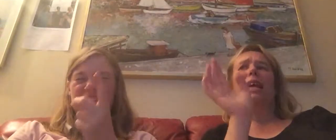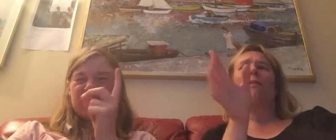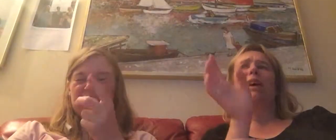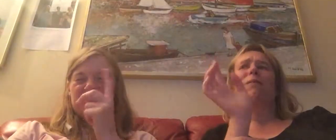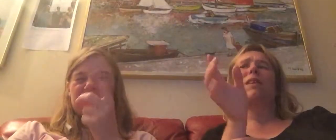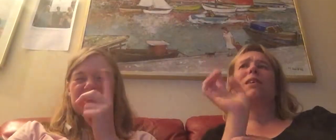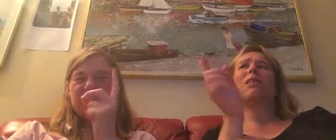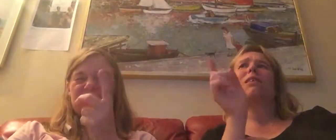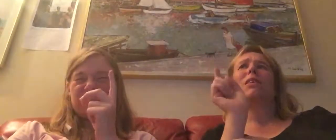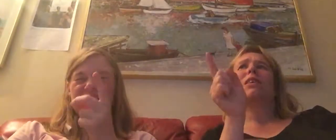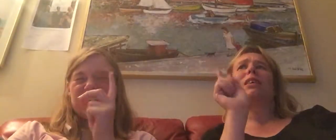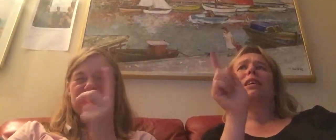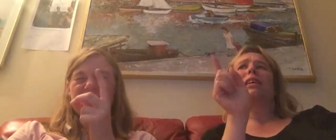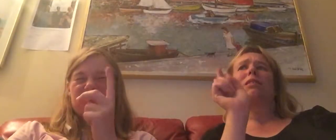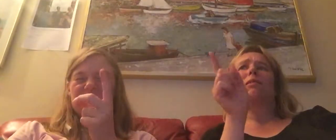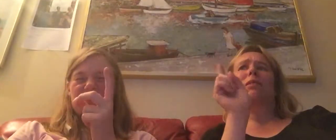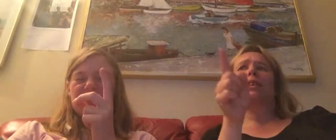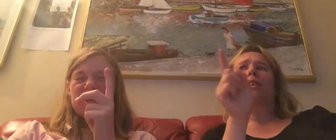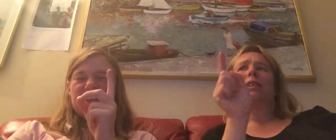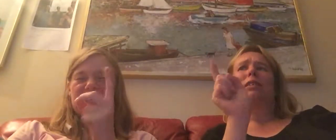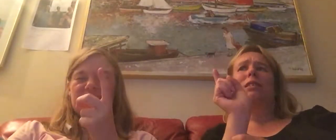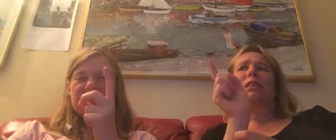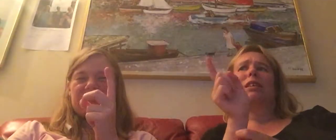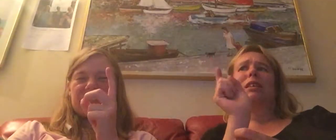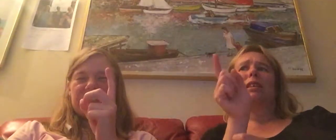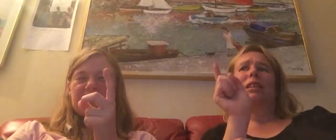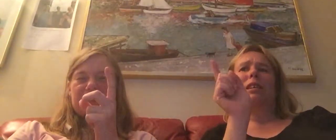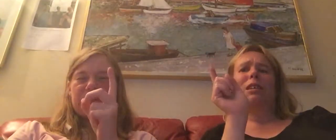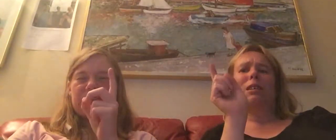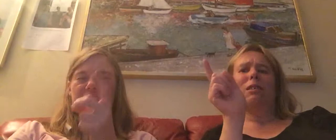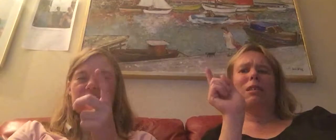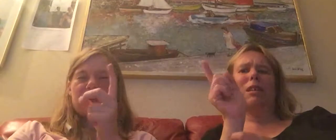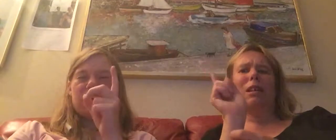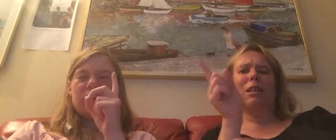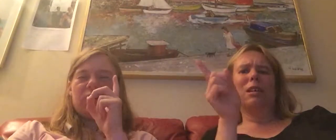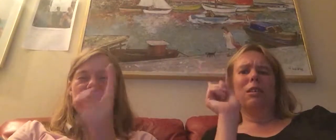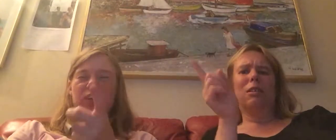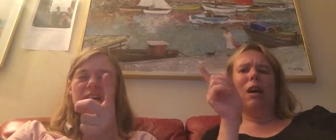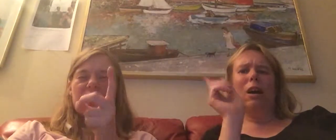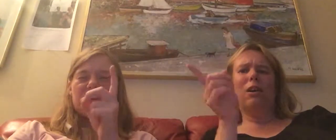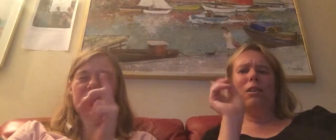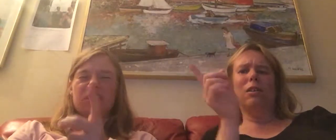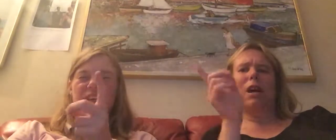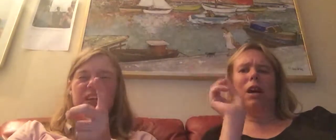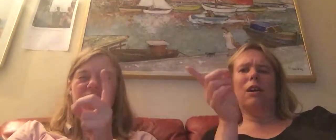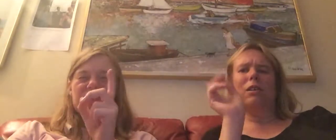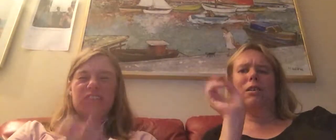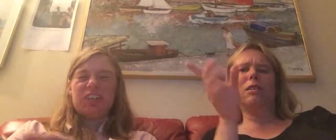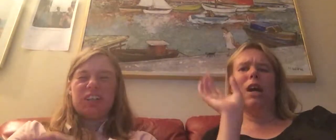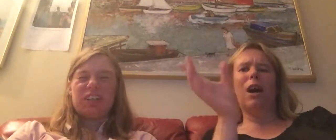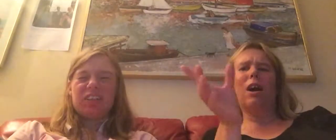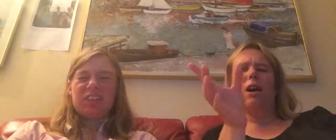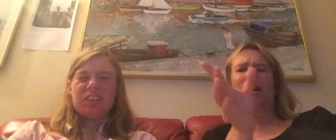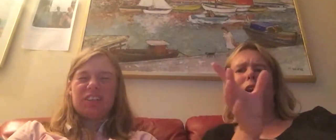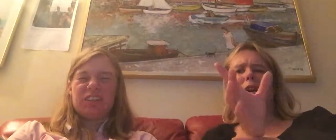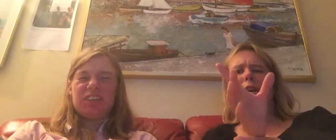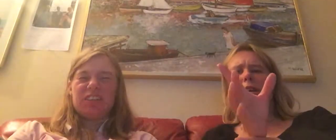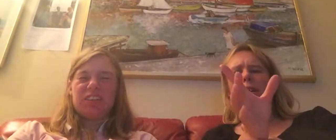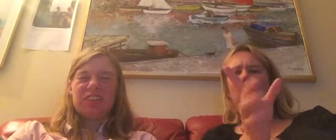Ja, vi ska leva inte under år. Grattis Katina på din födelsedag. Hurra, hurra, hurra.